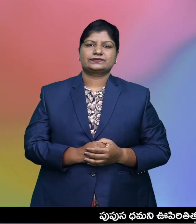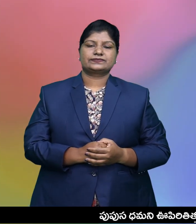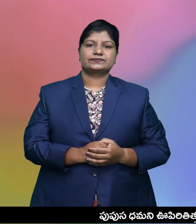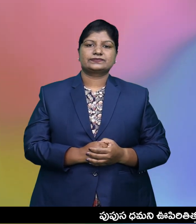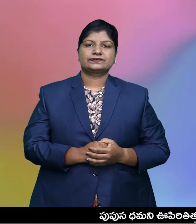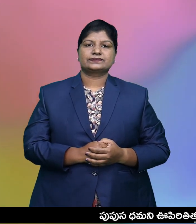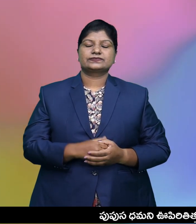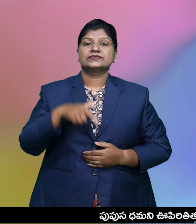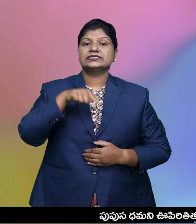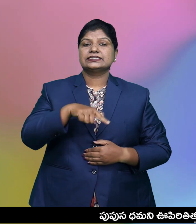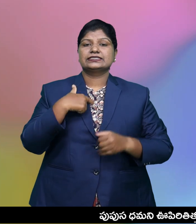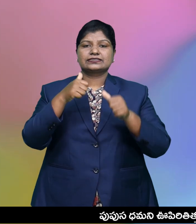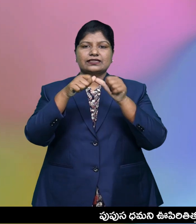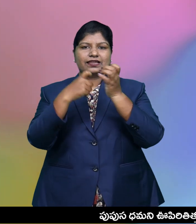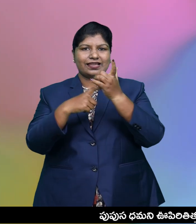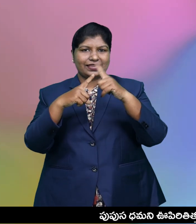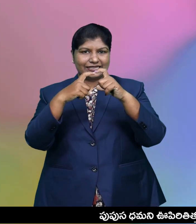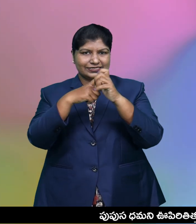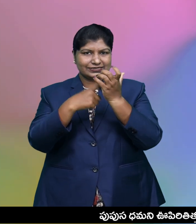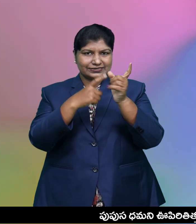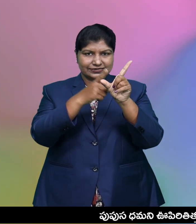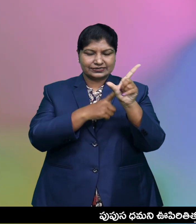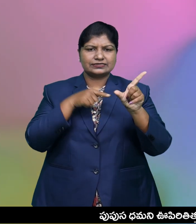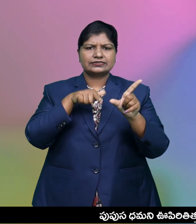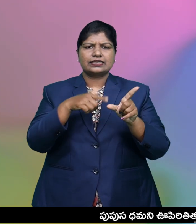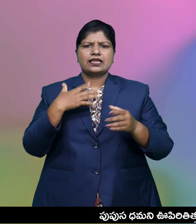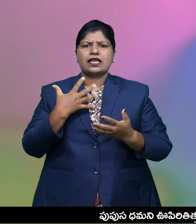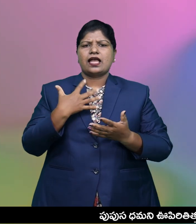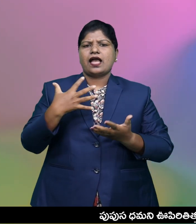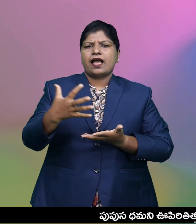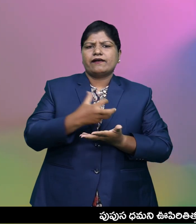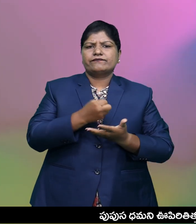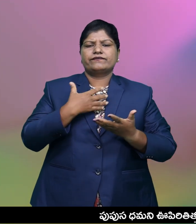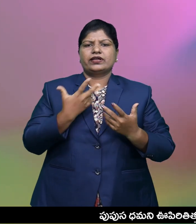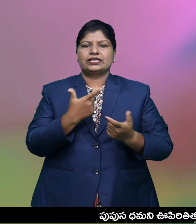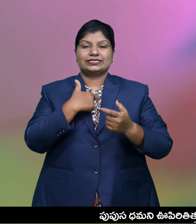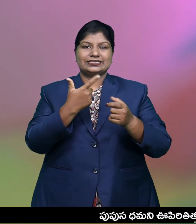పుపుస ధమని ఊపిరితిత్తులకు డీఆక్సిజనేటెడ్ రక్తాన్ని తీసుకువెళుతుంది.